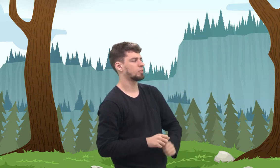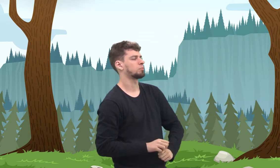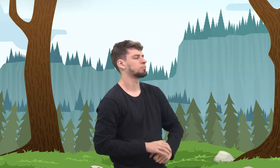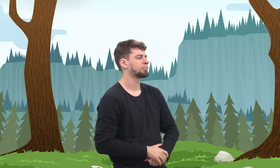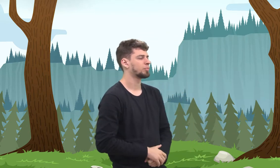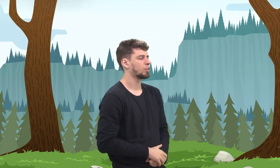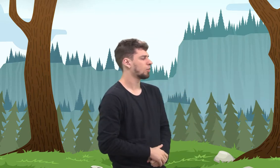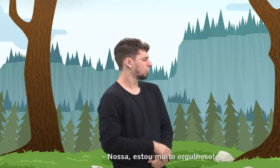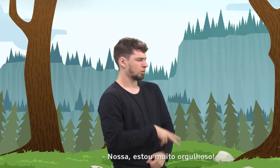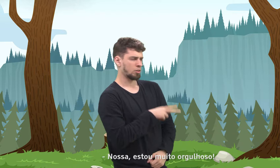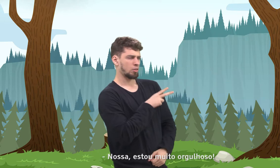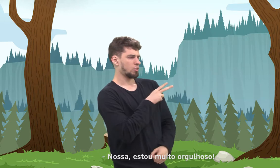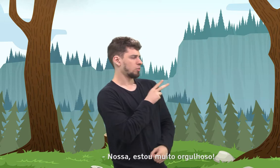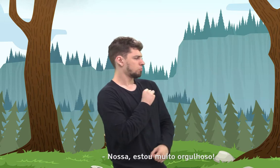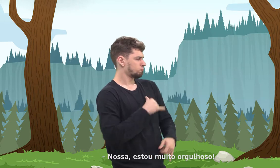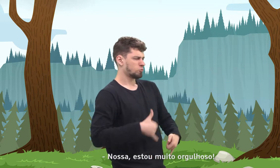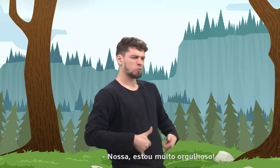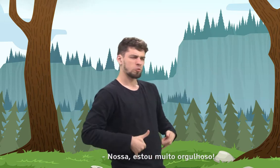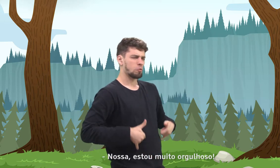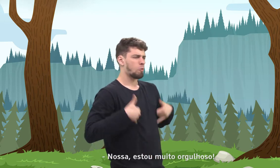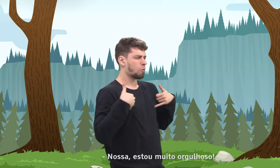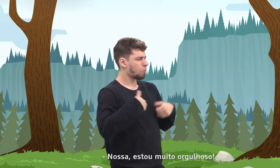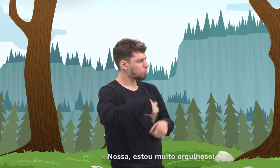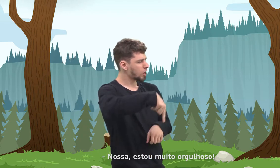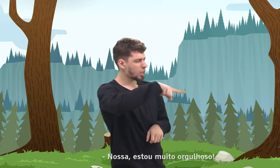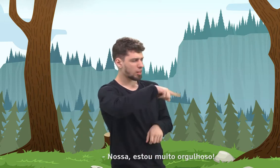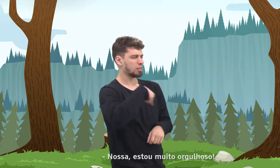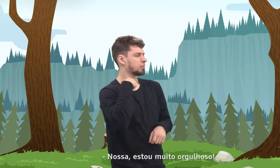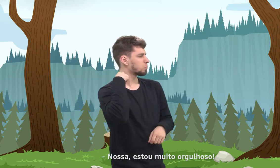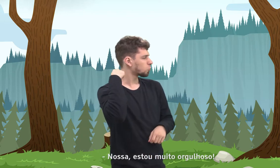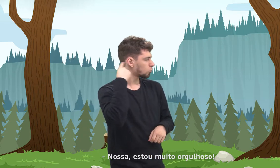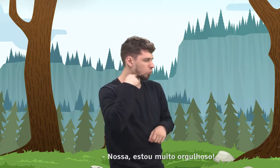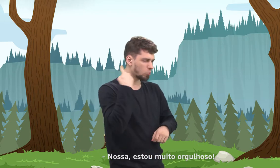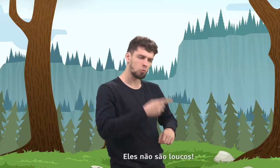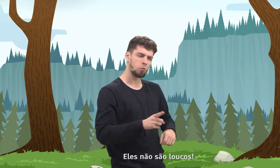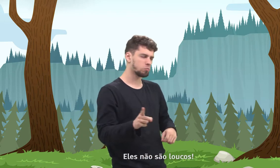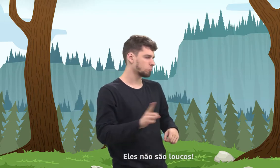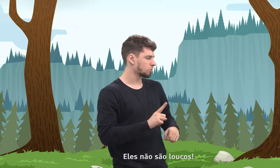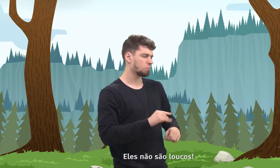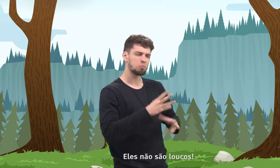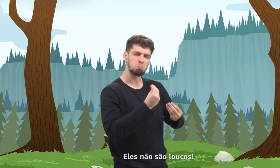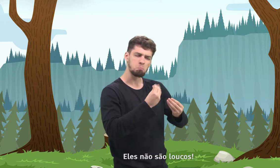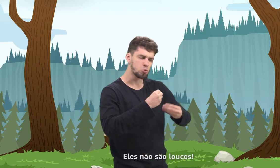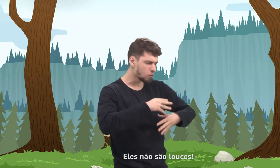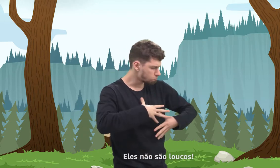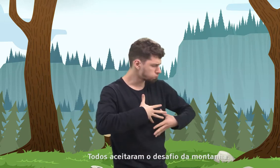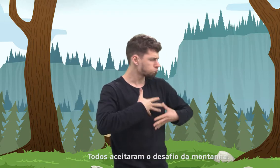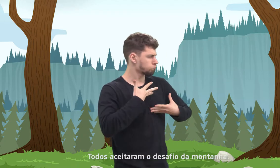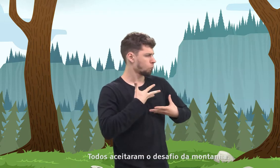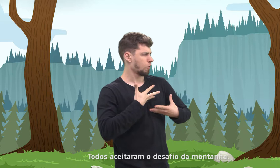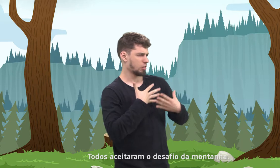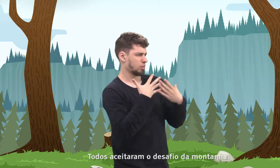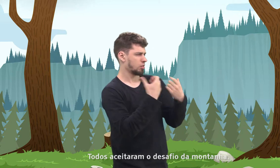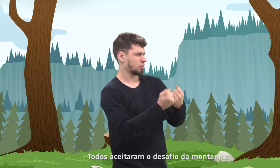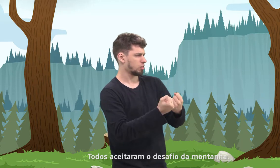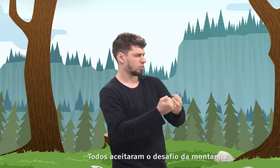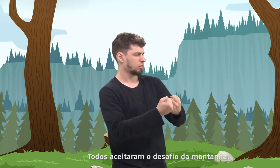a nossa estou muito orgulhoso ele lançou outros todos aceitar o desafio